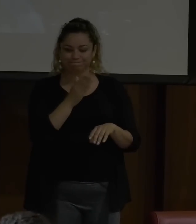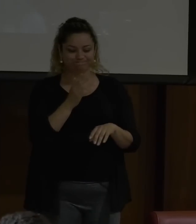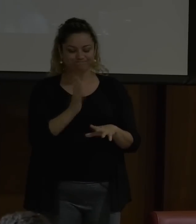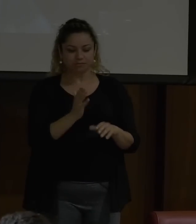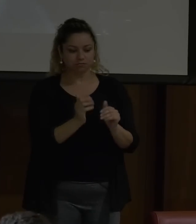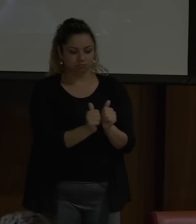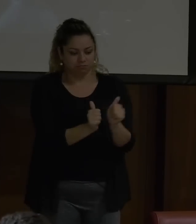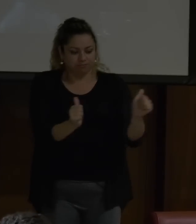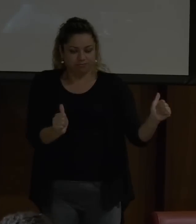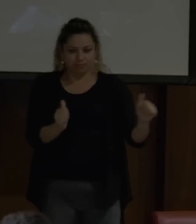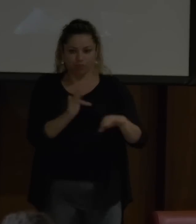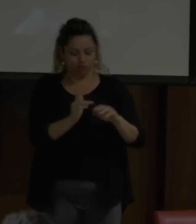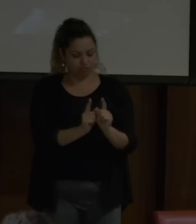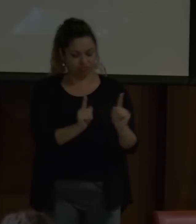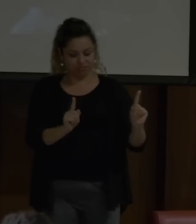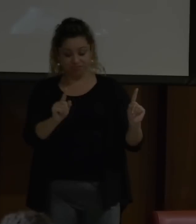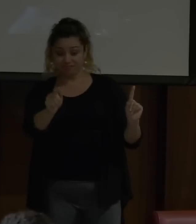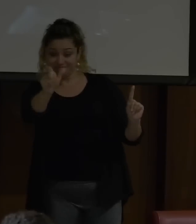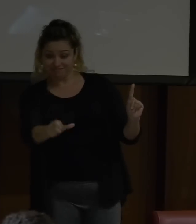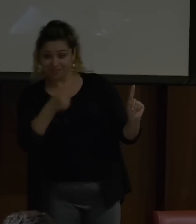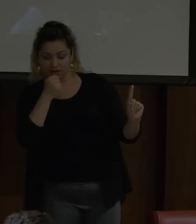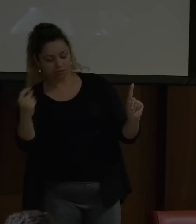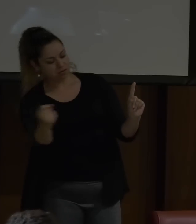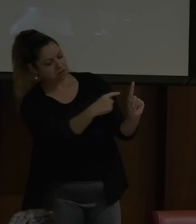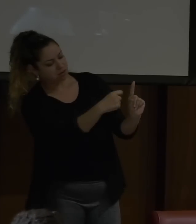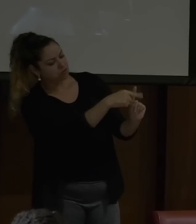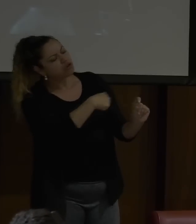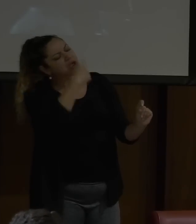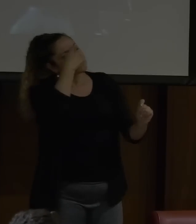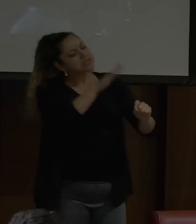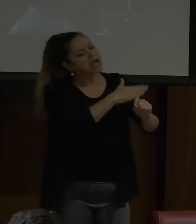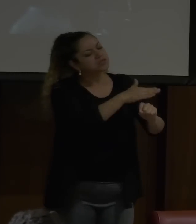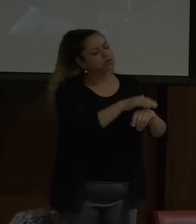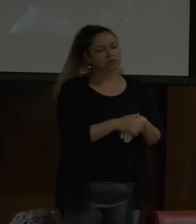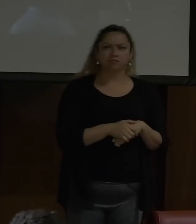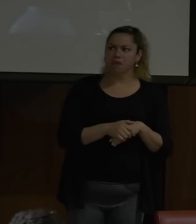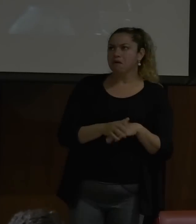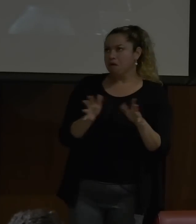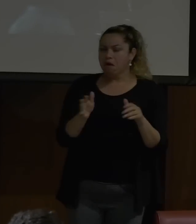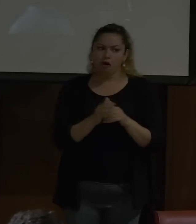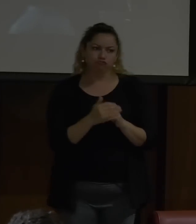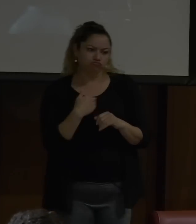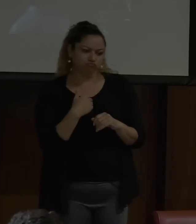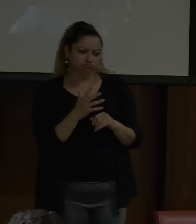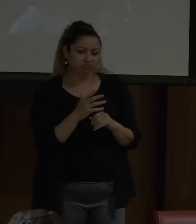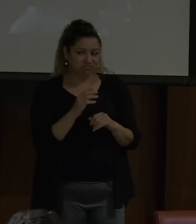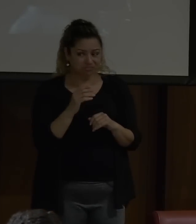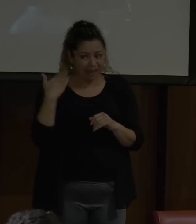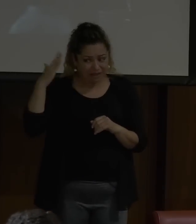Le preguntaron primero a ella qué pensaba de la diosa coronada, de esa canción. No, que la canción en principio a ella no le